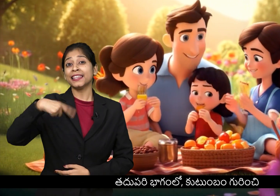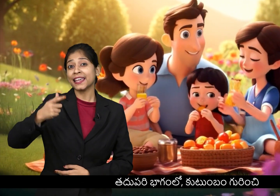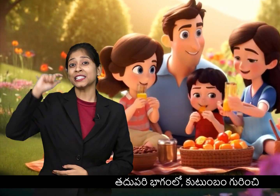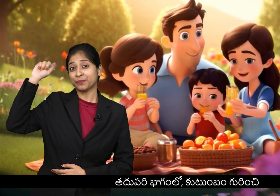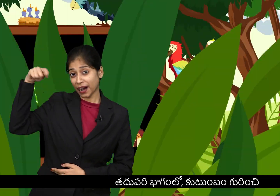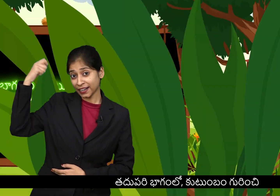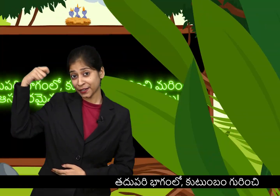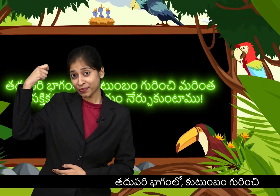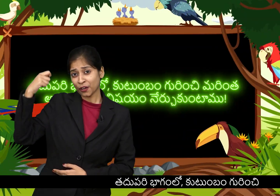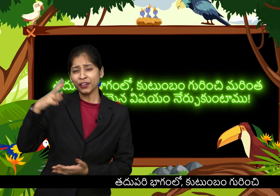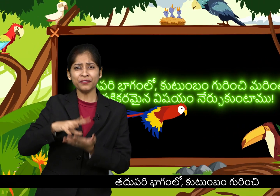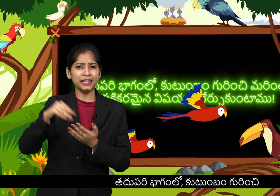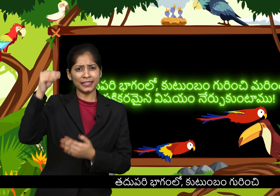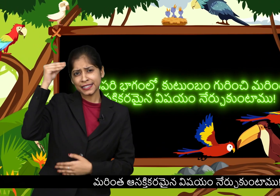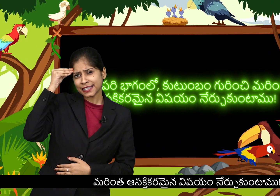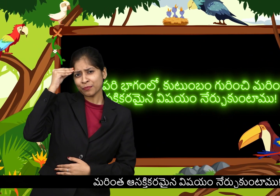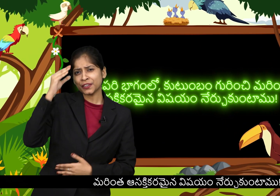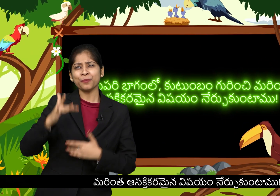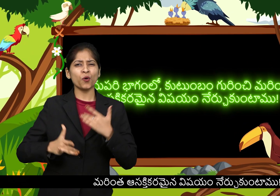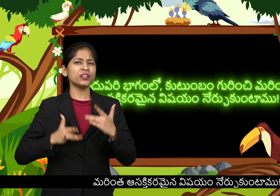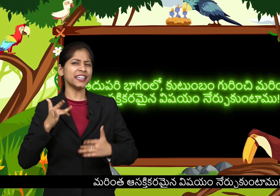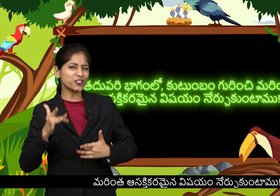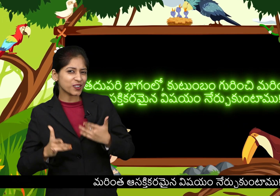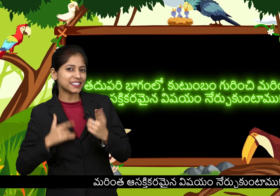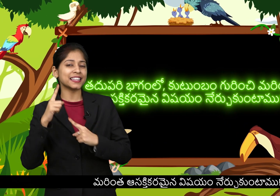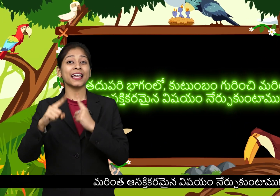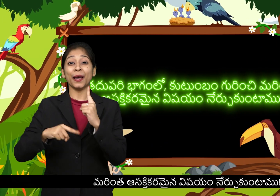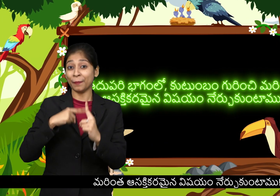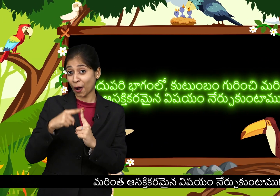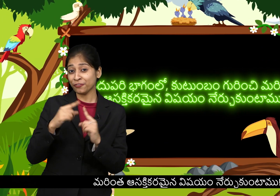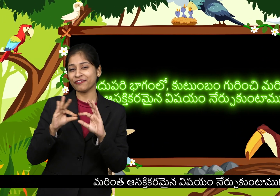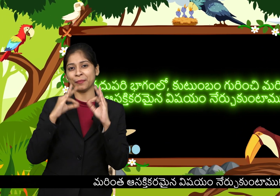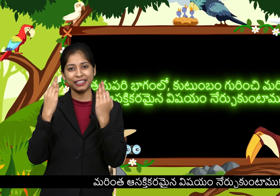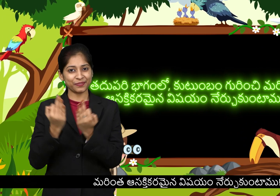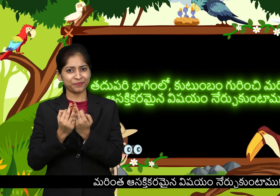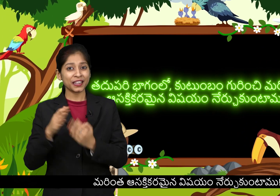తదుపరి భాగంలో కుటుంబం గురించి మరింత ఆసక్తికరమైన విషయం